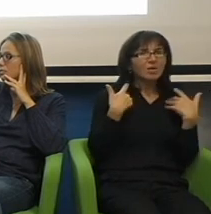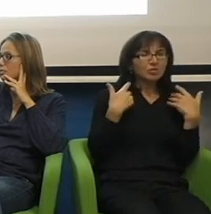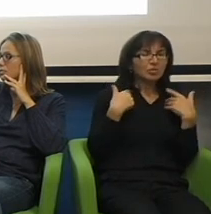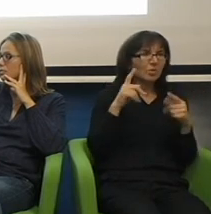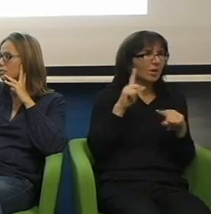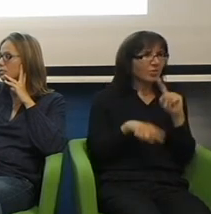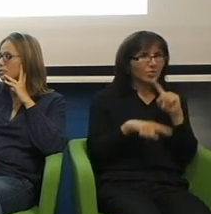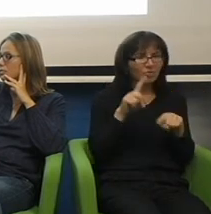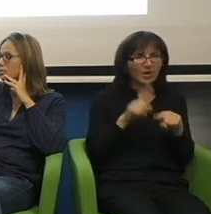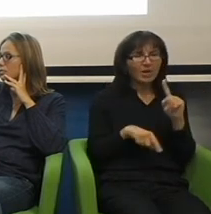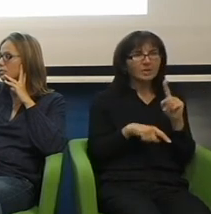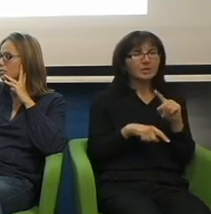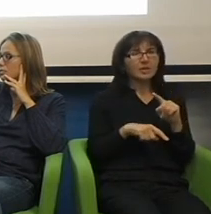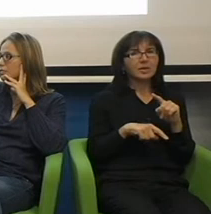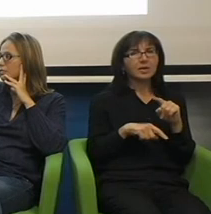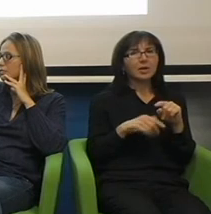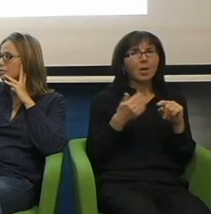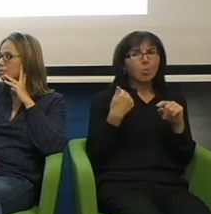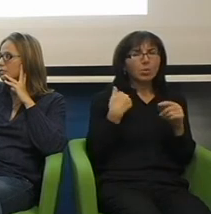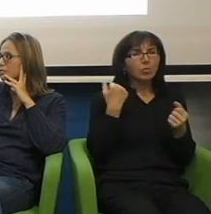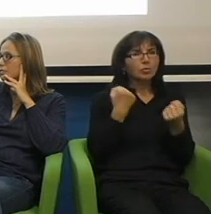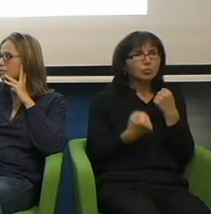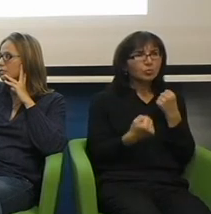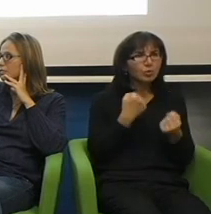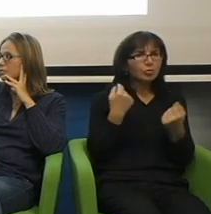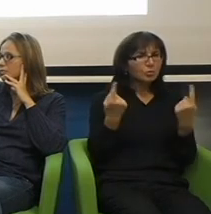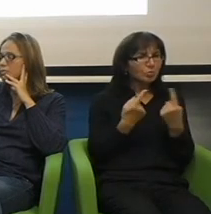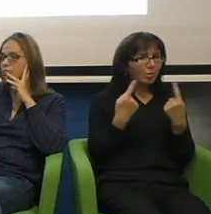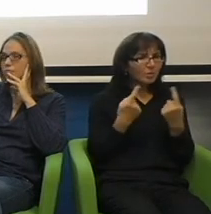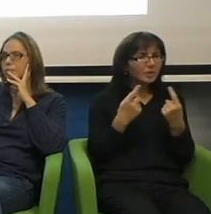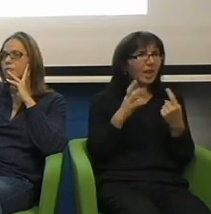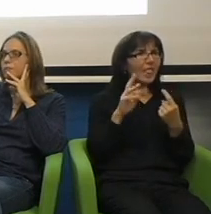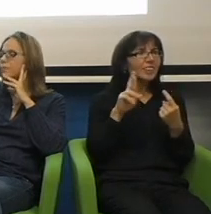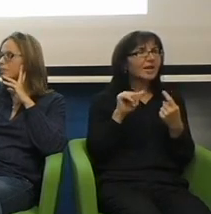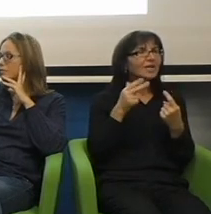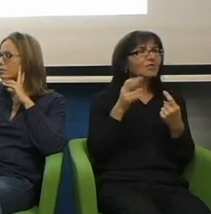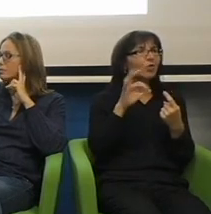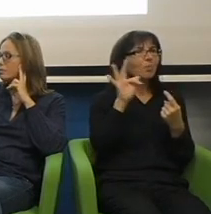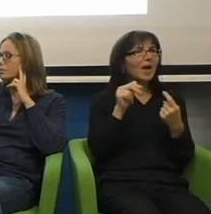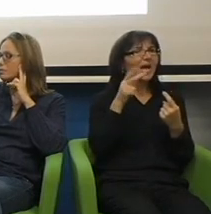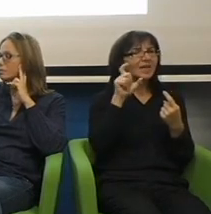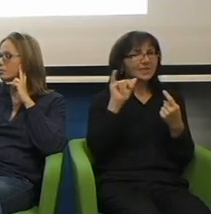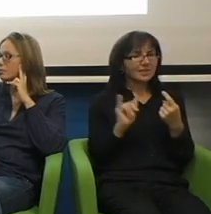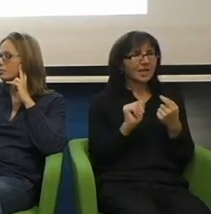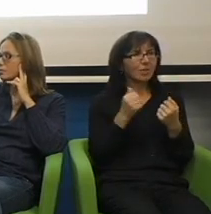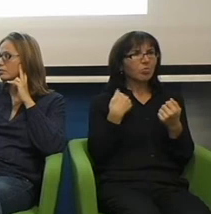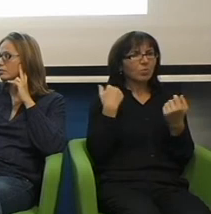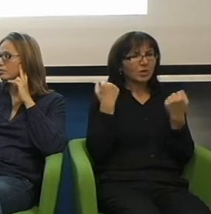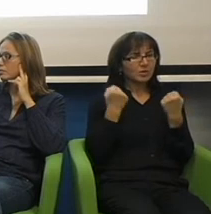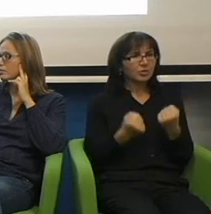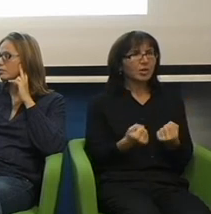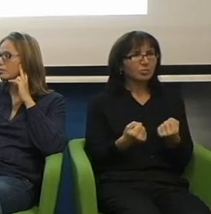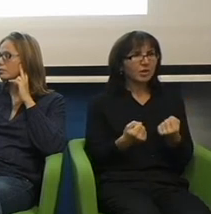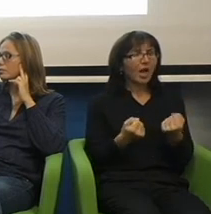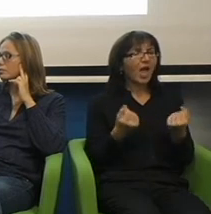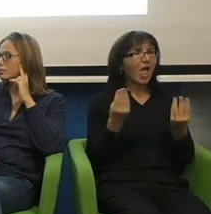Mi się wydaje, że owszem były takie trudności, no był moment transformacji, tak? Jeżeli tematem jest transformacja, transformacja była ciężka pod względem